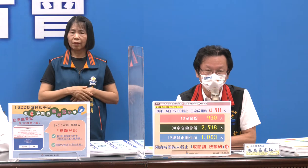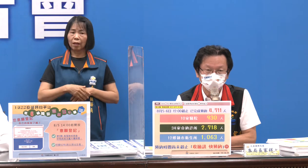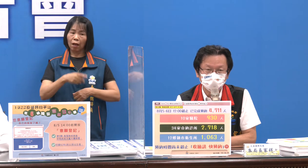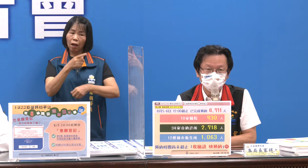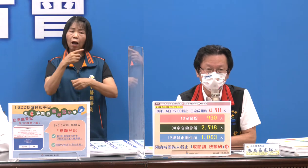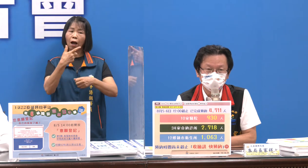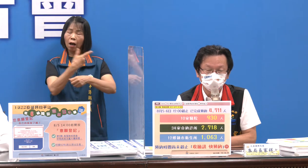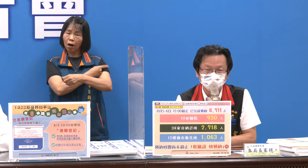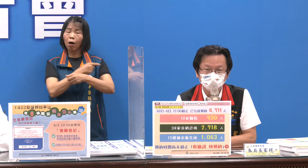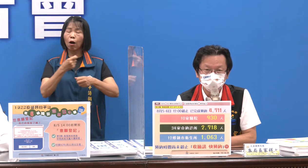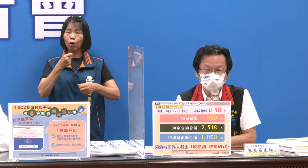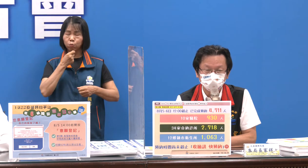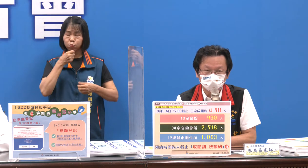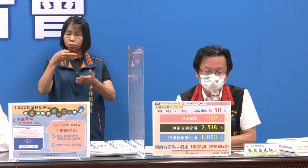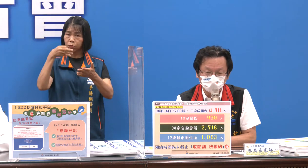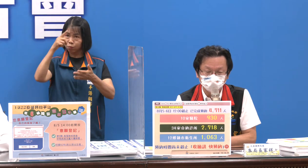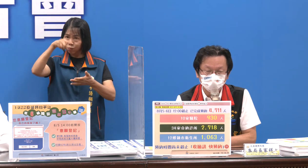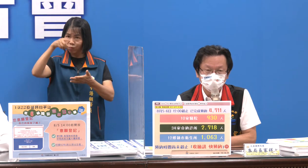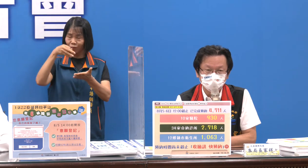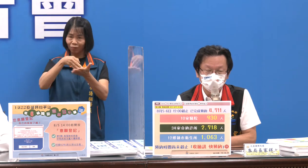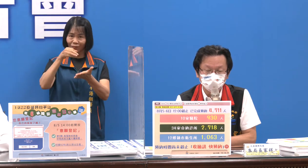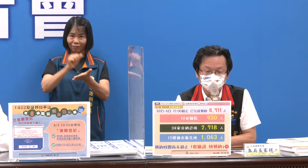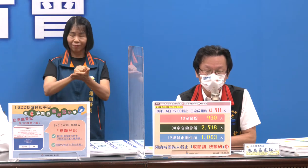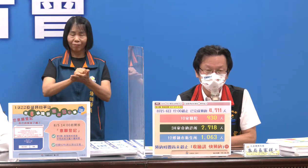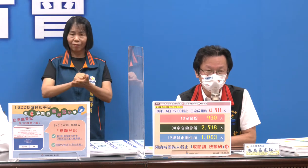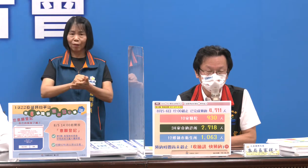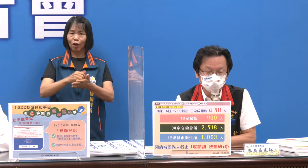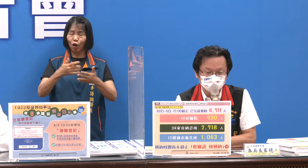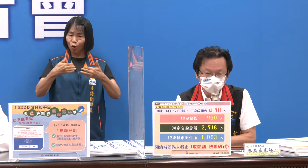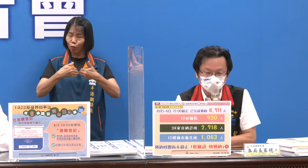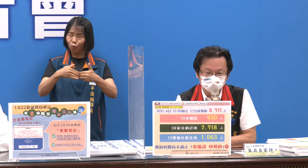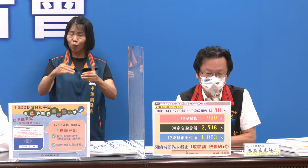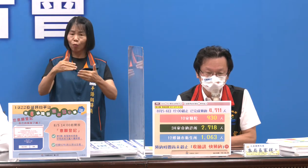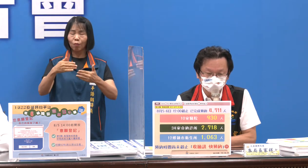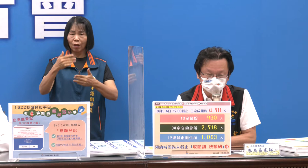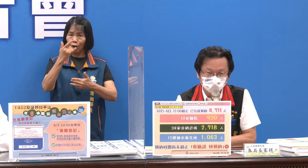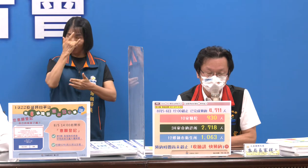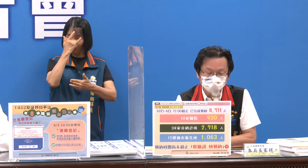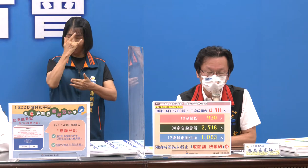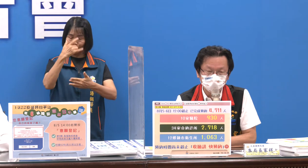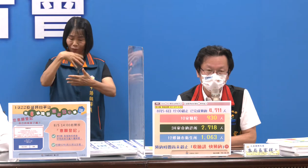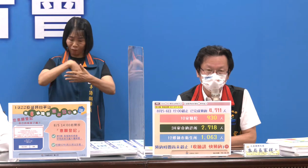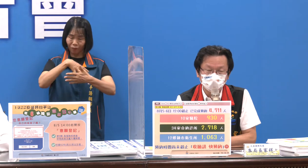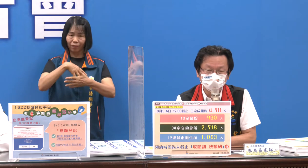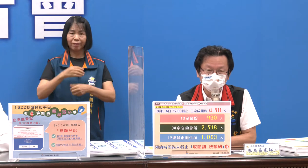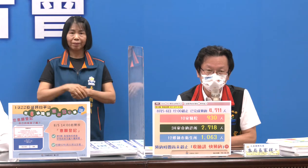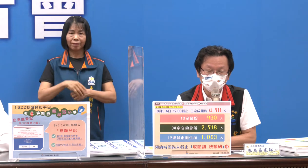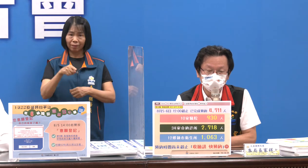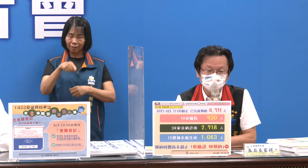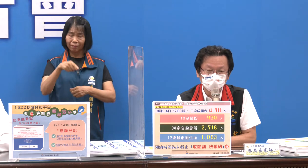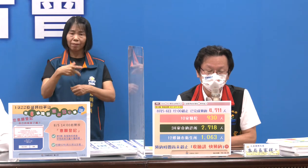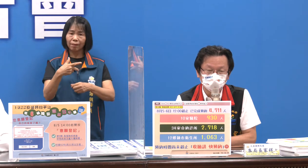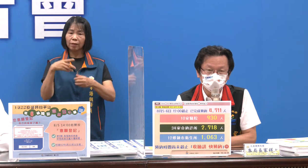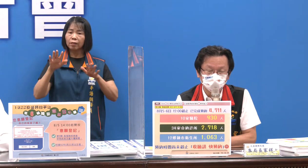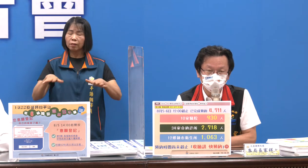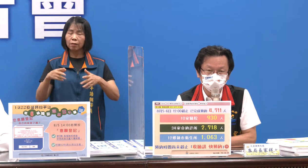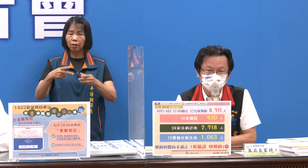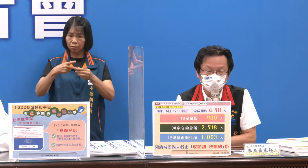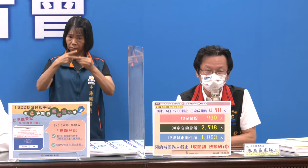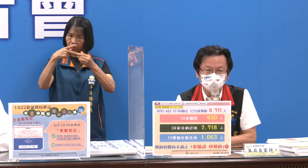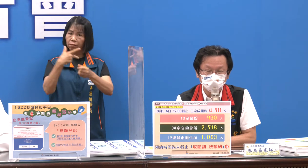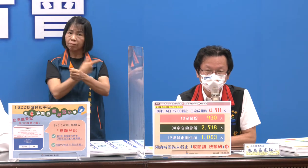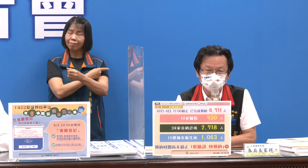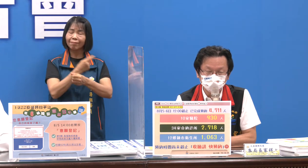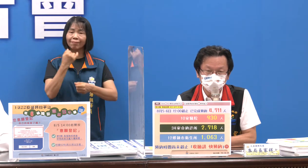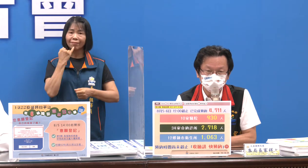记的时候如果是登记了莫德纳的，那也会在这一批的施打的范畴之内。那这一批呢，总共